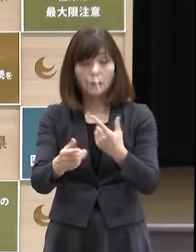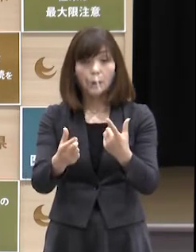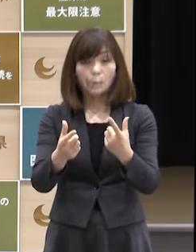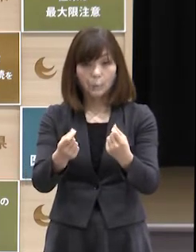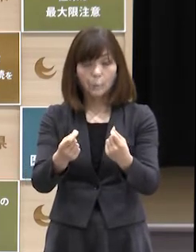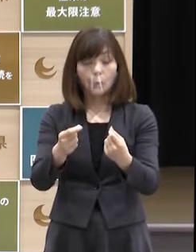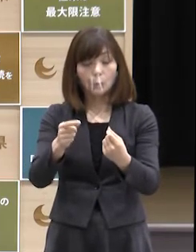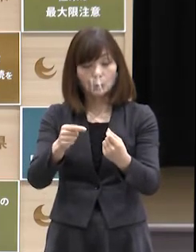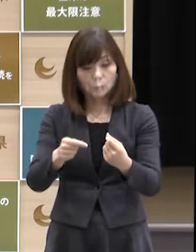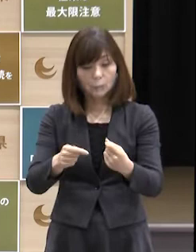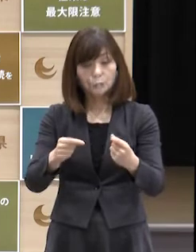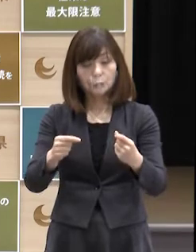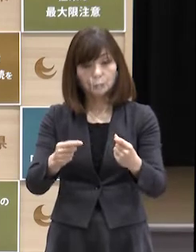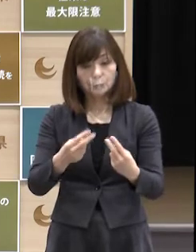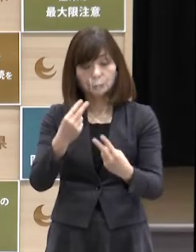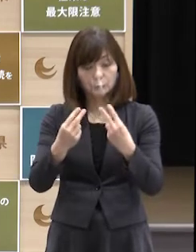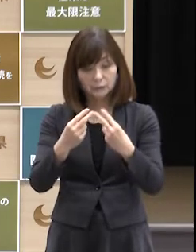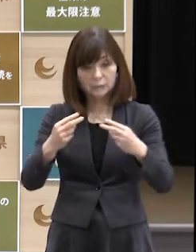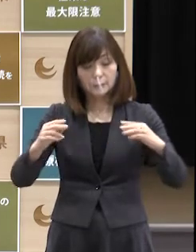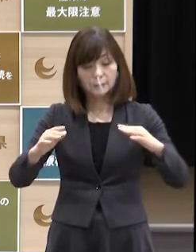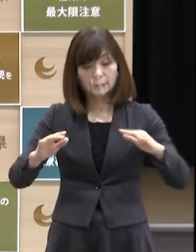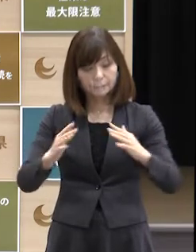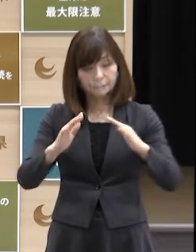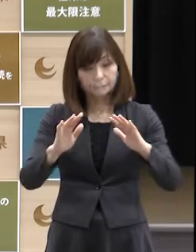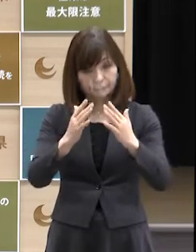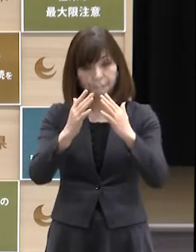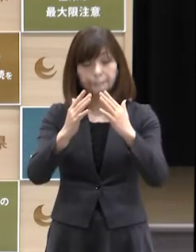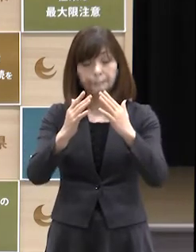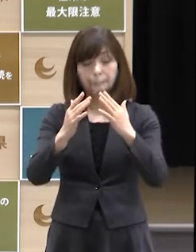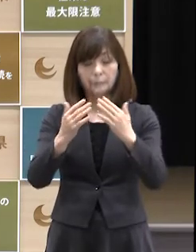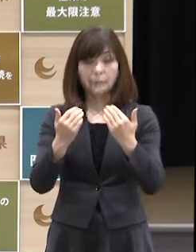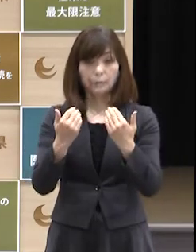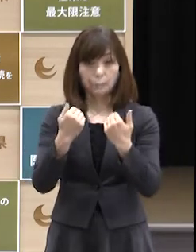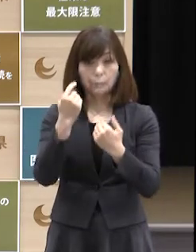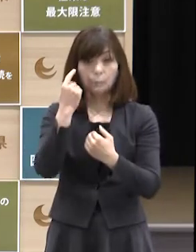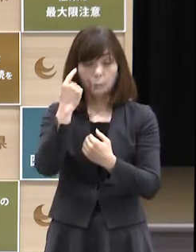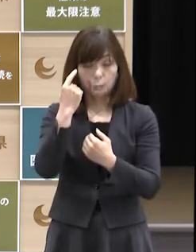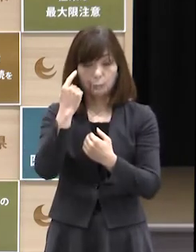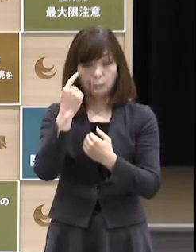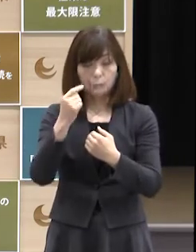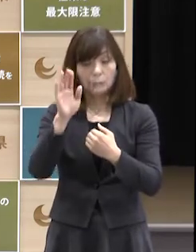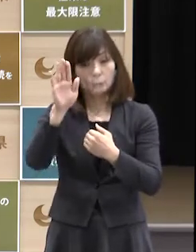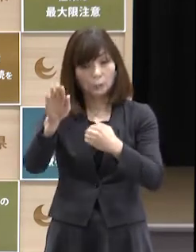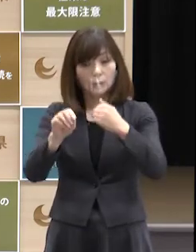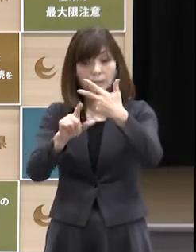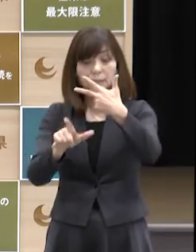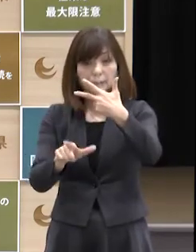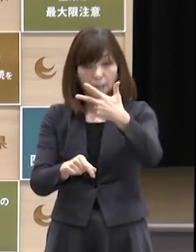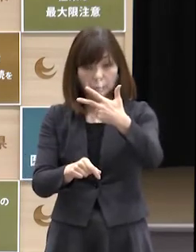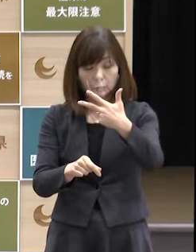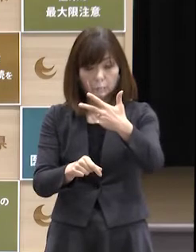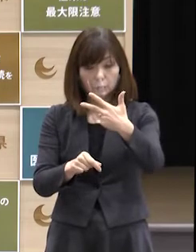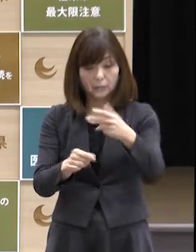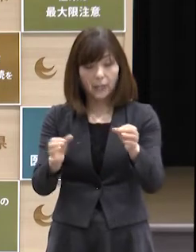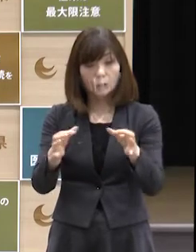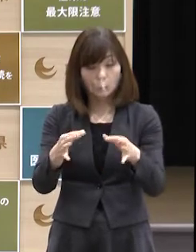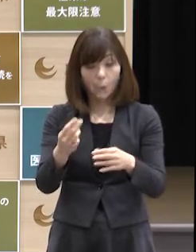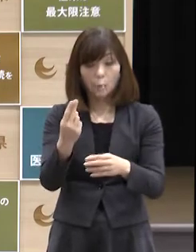ことが必要だと思っておりまして、7月にですね、トモテラス、街並み